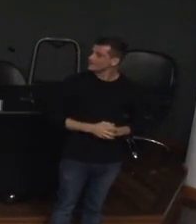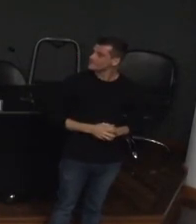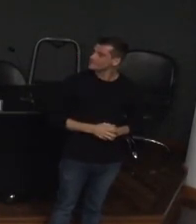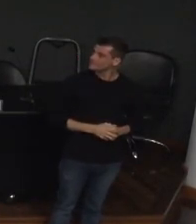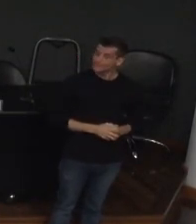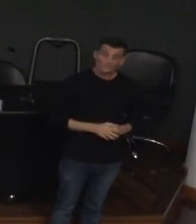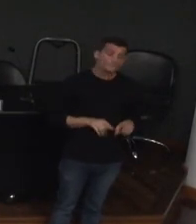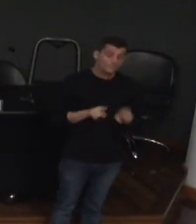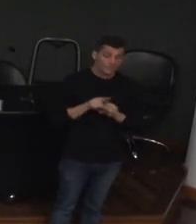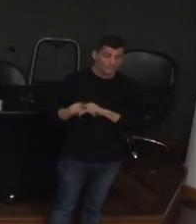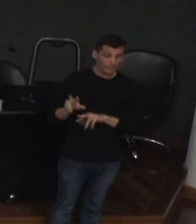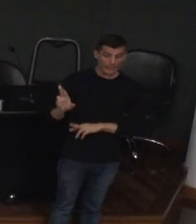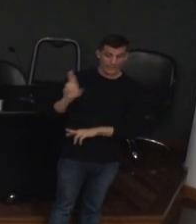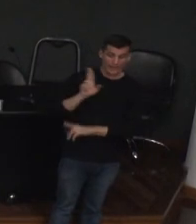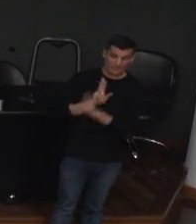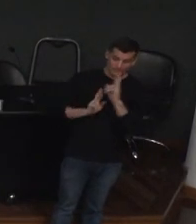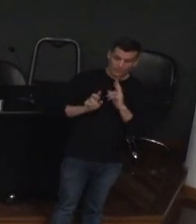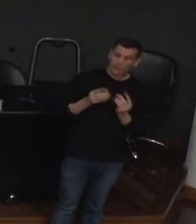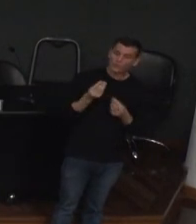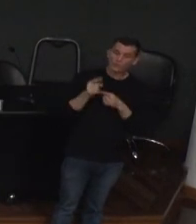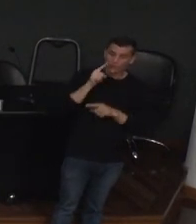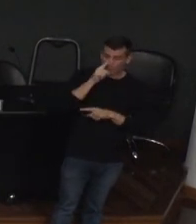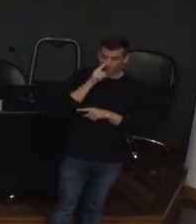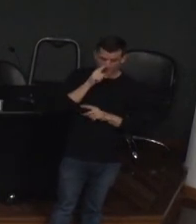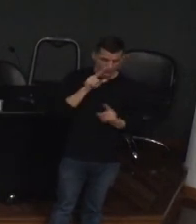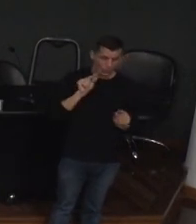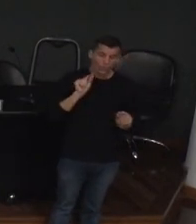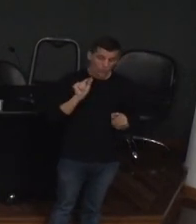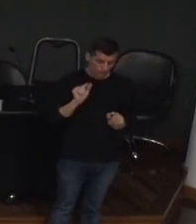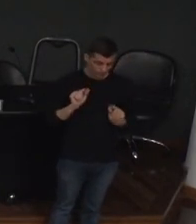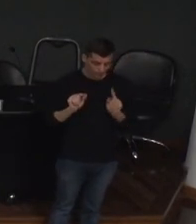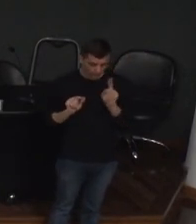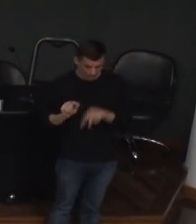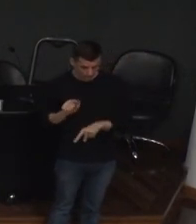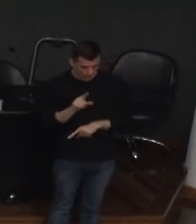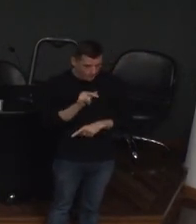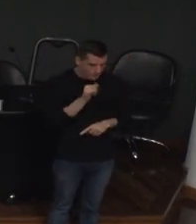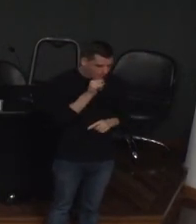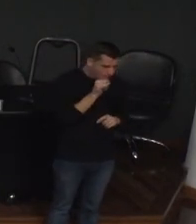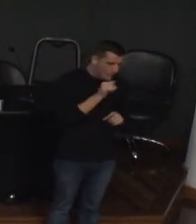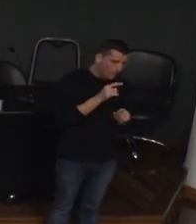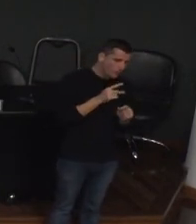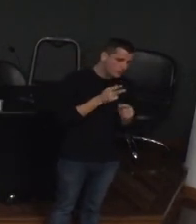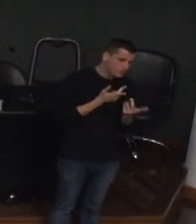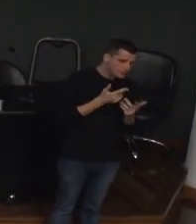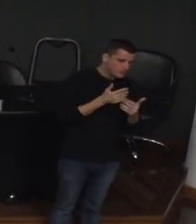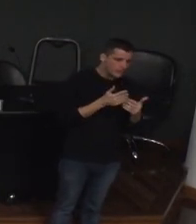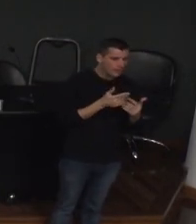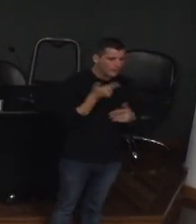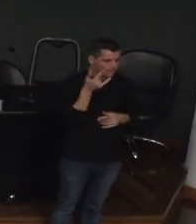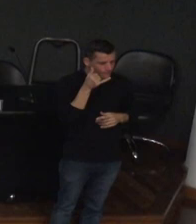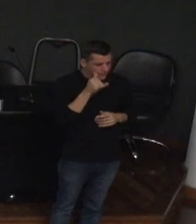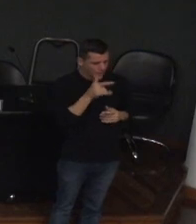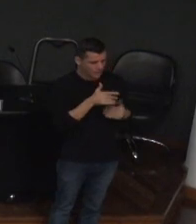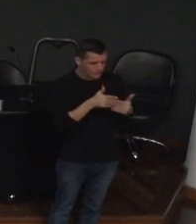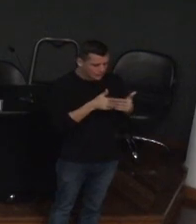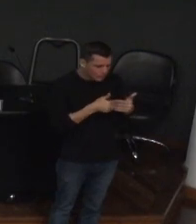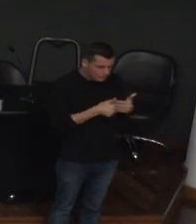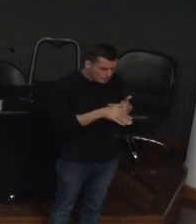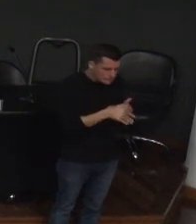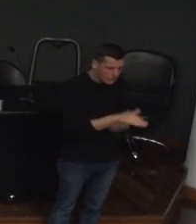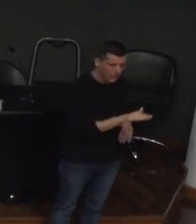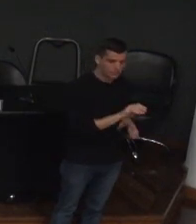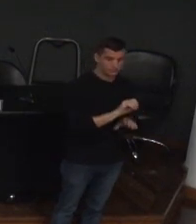Só lembrando o seguinte, a resposta ao risco ela sempre vai ser ou mitigar, ou evitar, ou transferir. Né? Por quê? Porque você